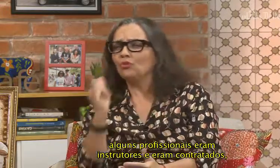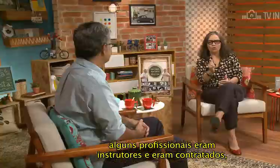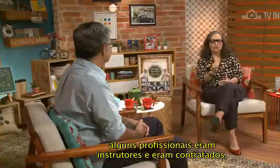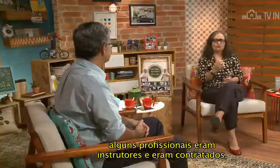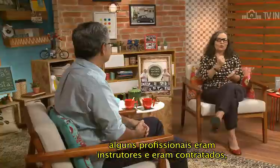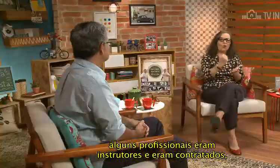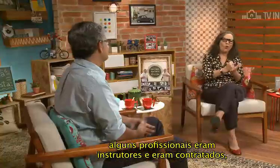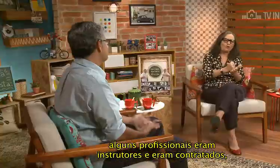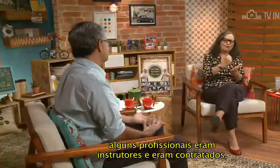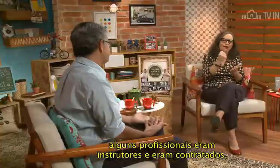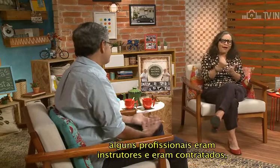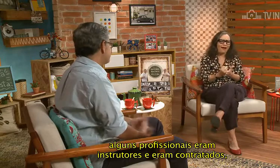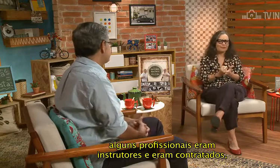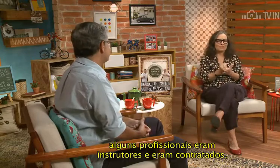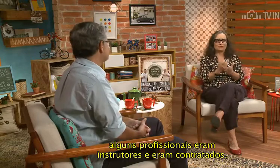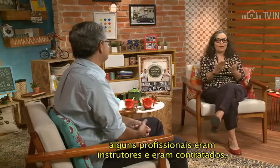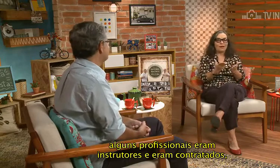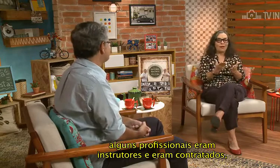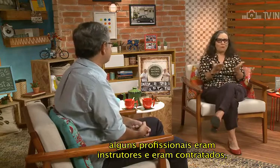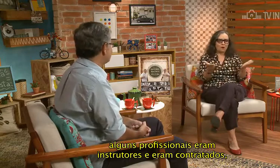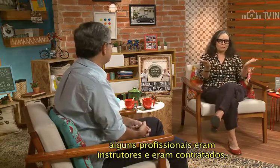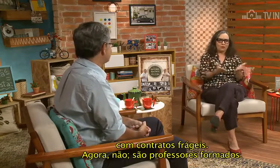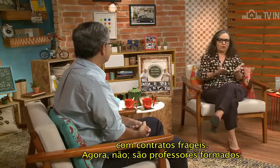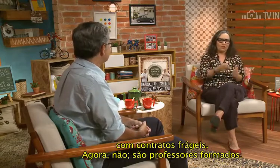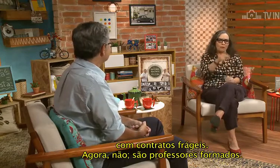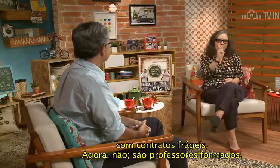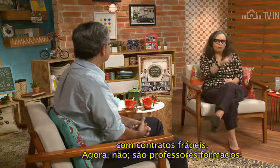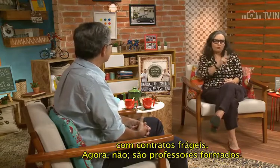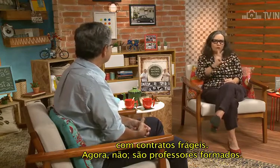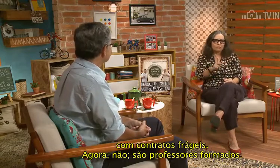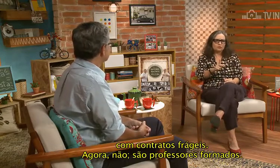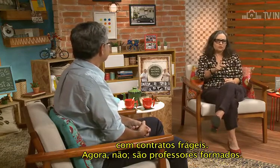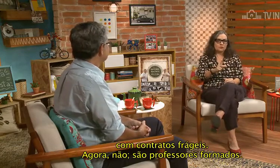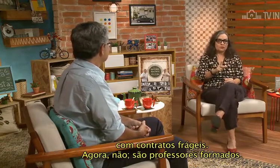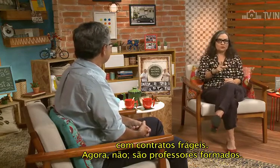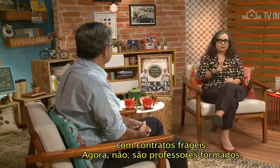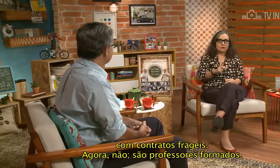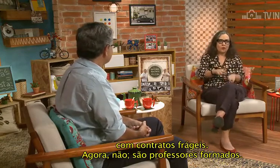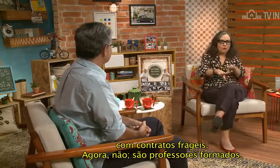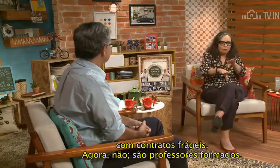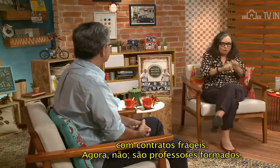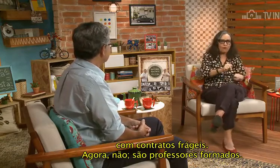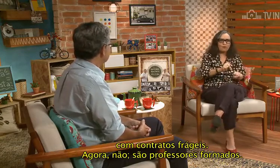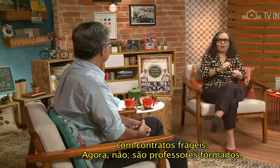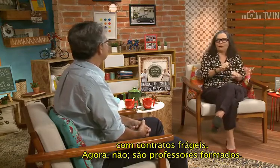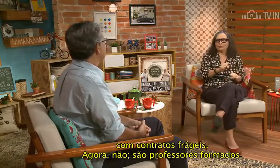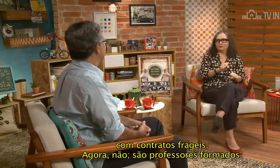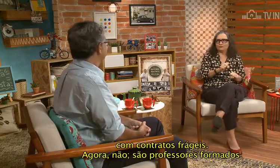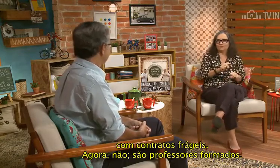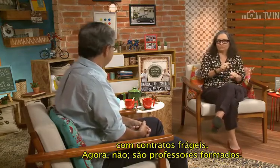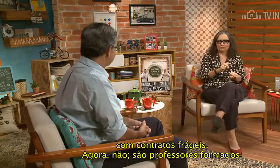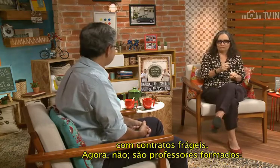profissionais eram instrutores e eram contratados com contratos frágeis, mas agora não são professores. Professores formados.